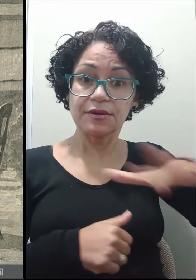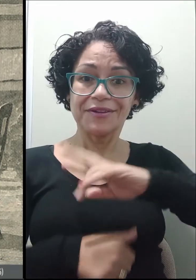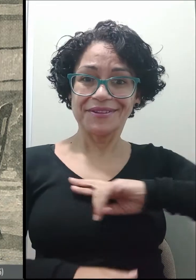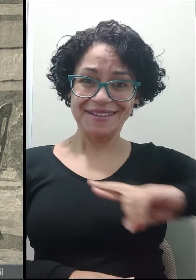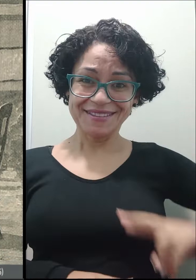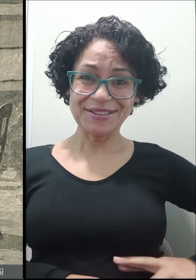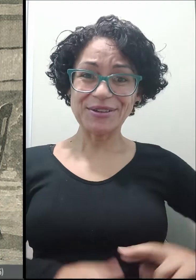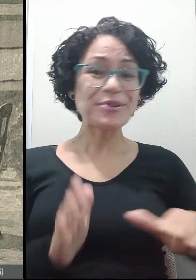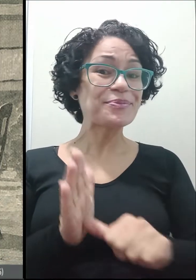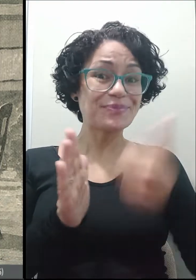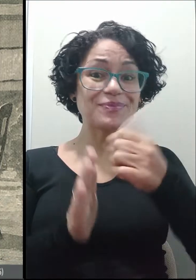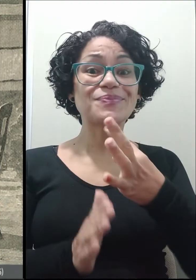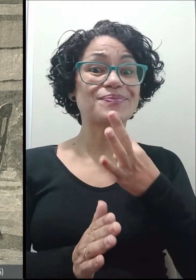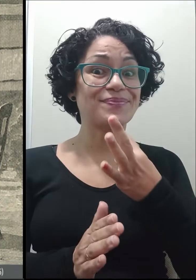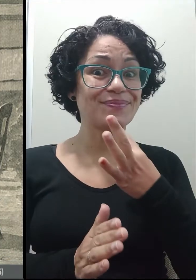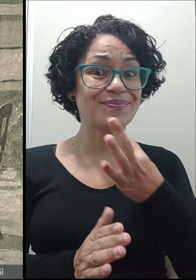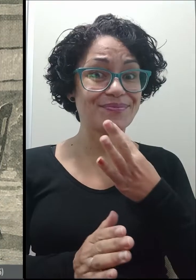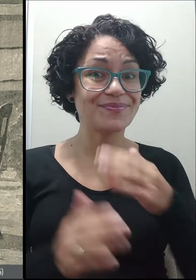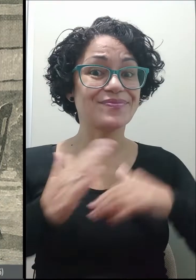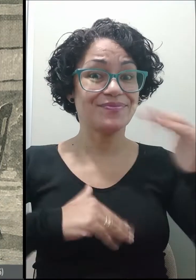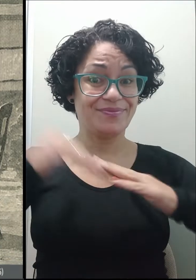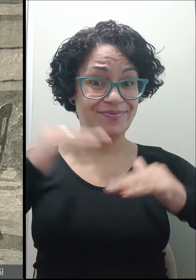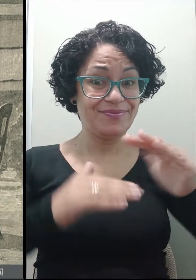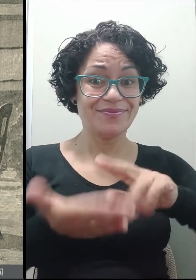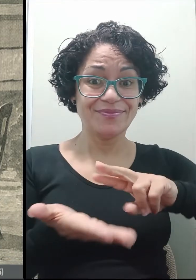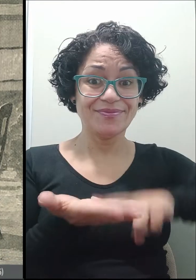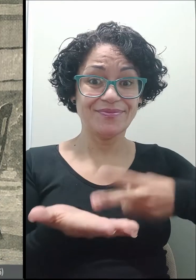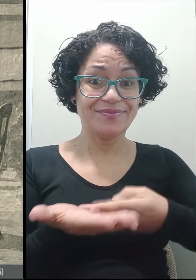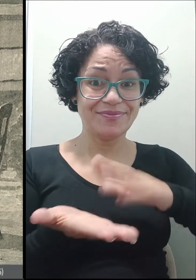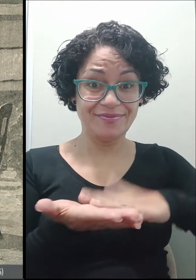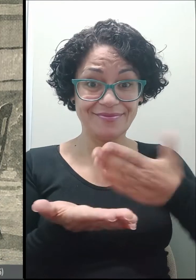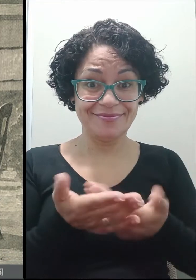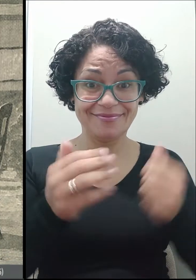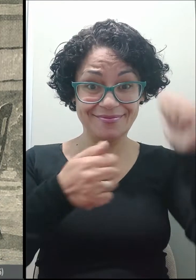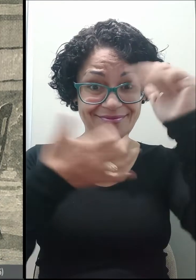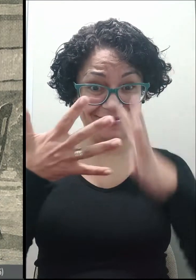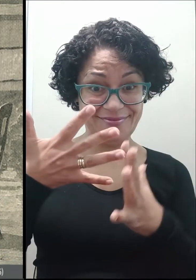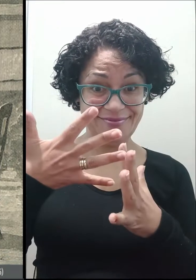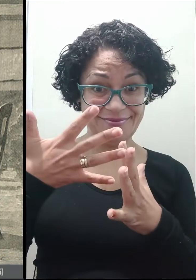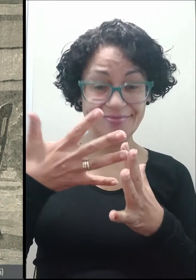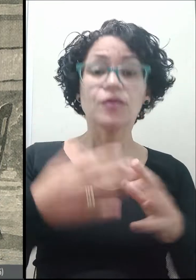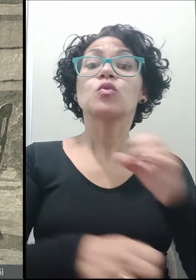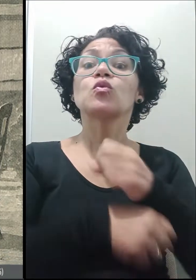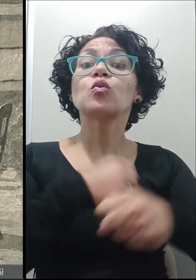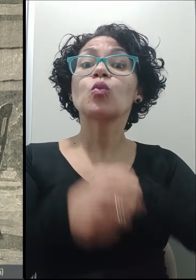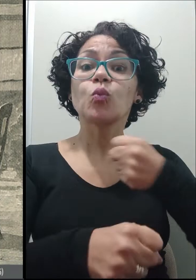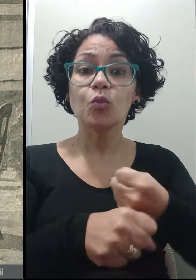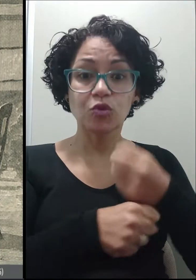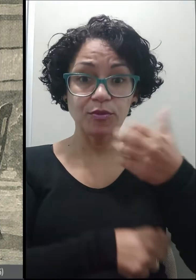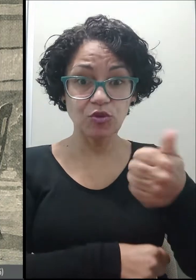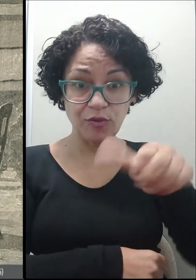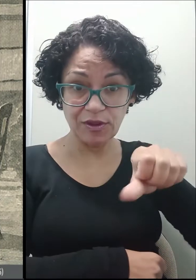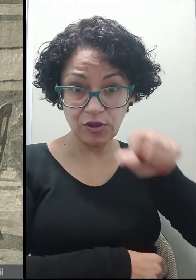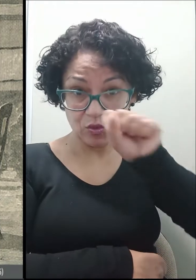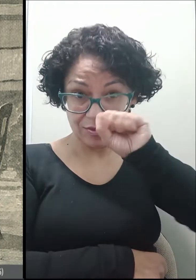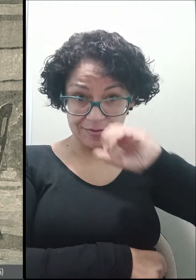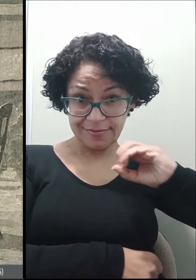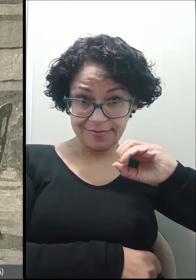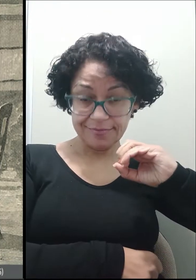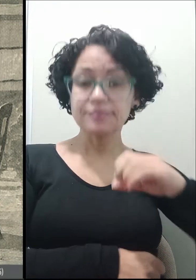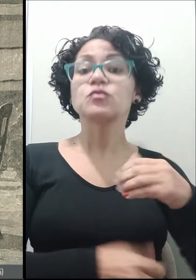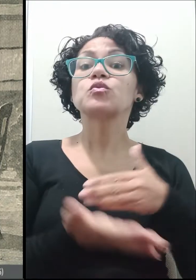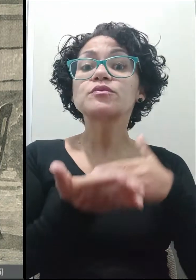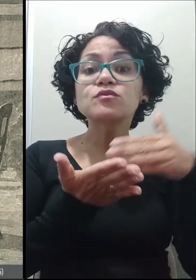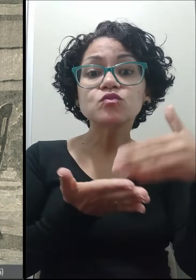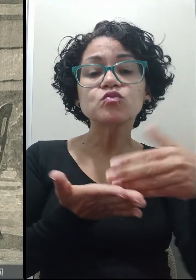a conhecer a atuação do intérprete de Libras. Em 1980, iniciaram as interpretações para a língua